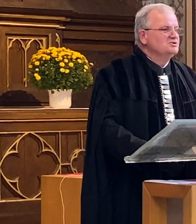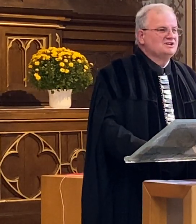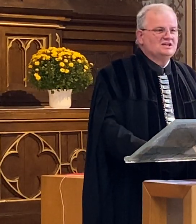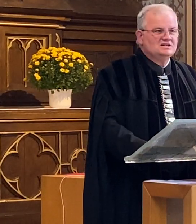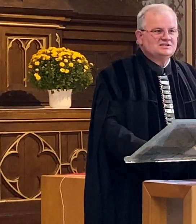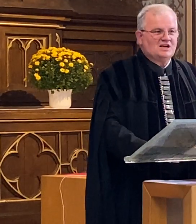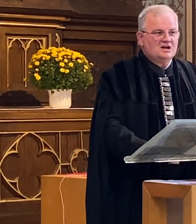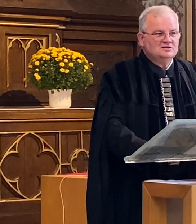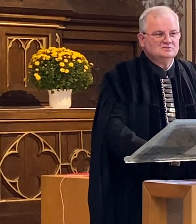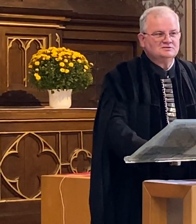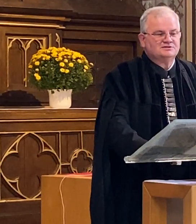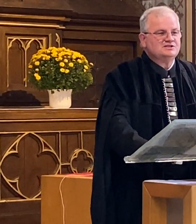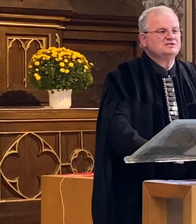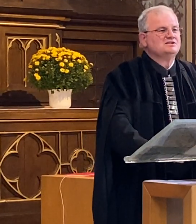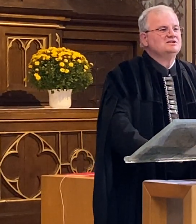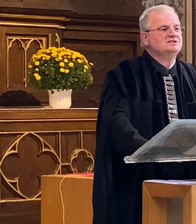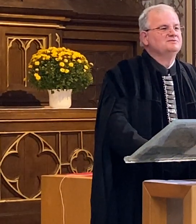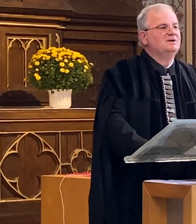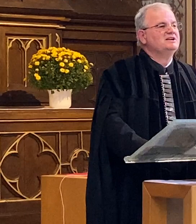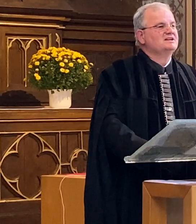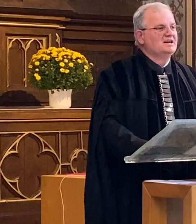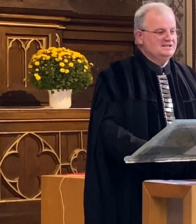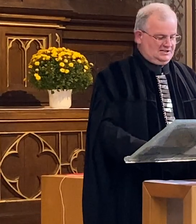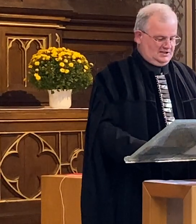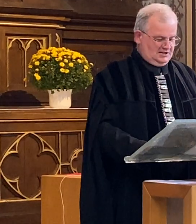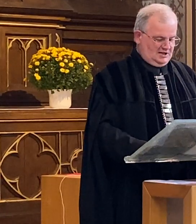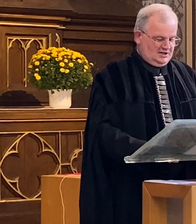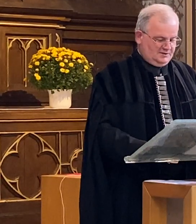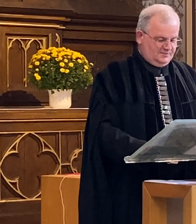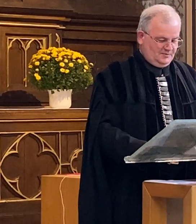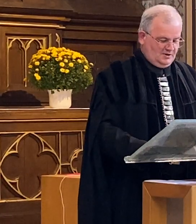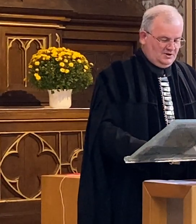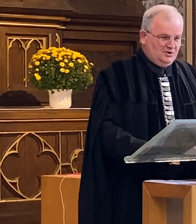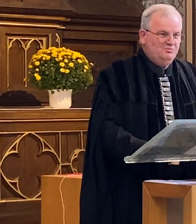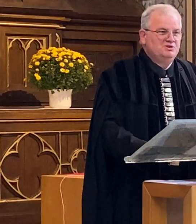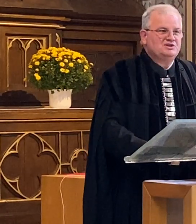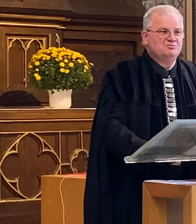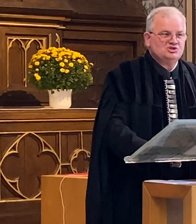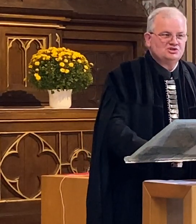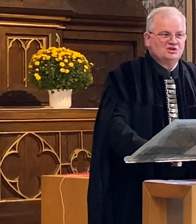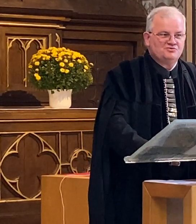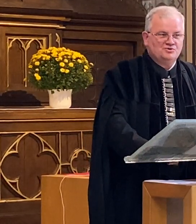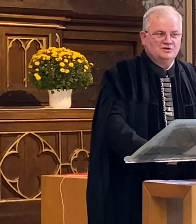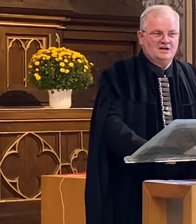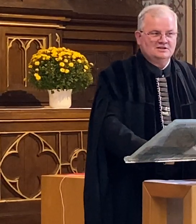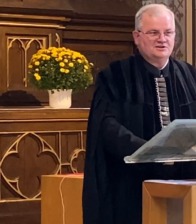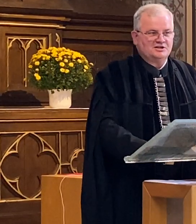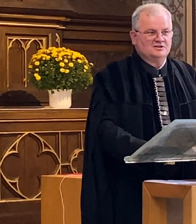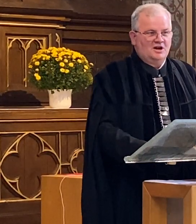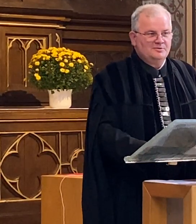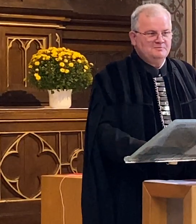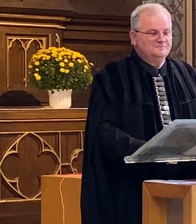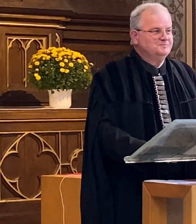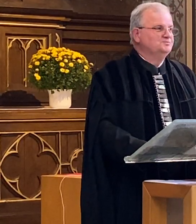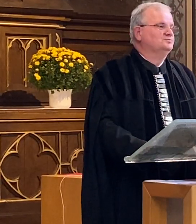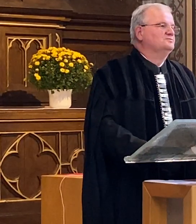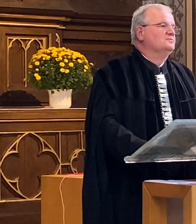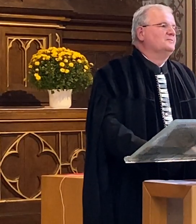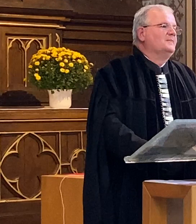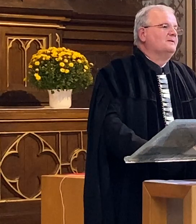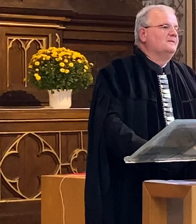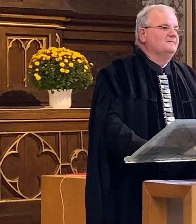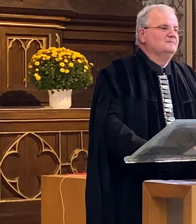ich muss ehrlich sagen, dass ich meine Reise hierher mit gemischten Gefühlen angetreten habe.